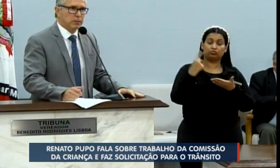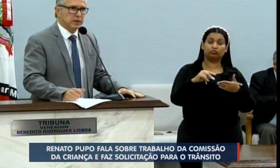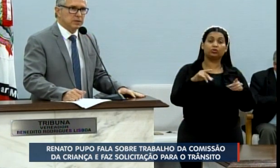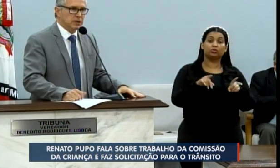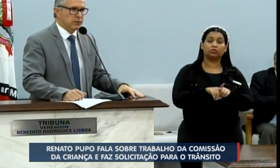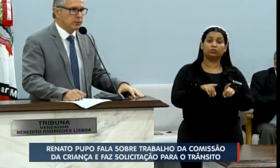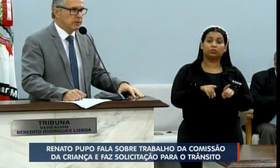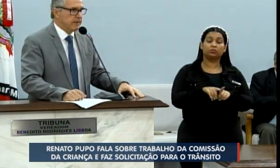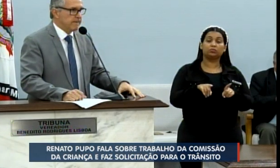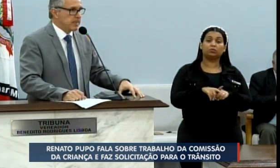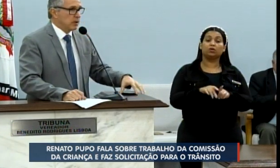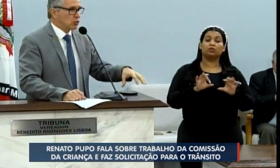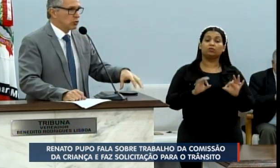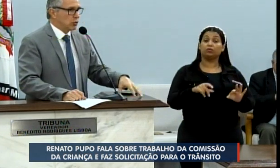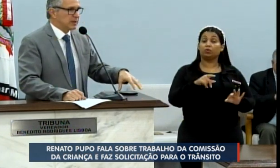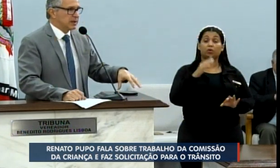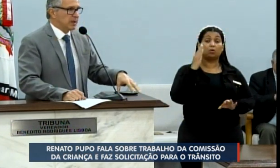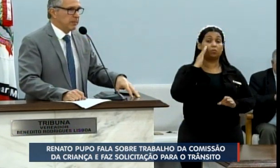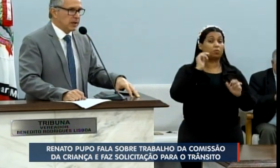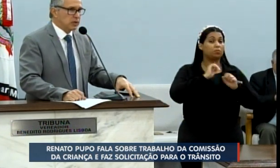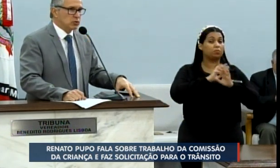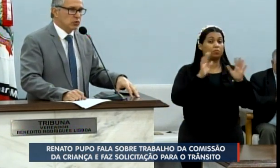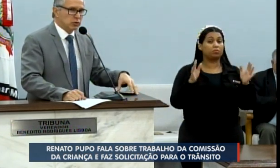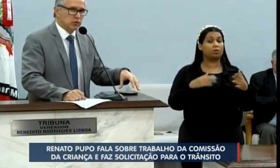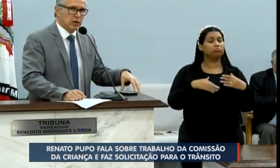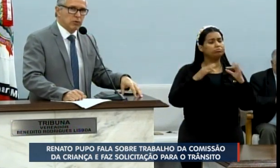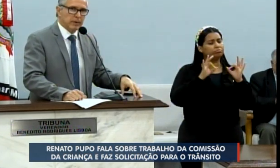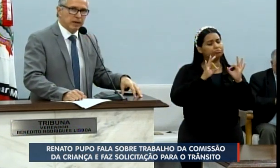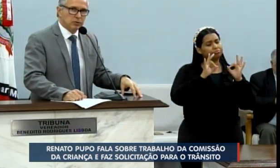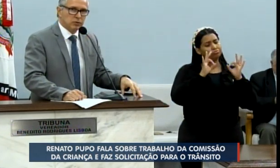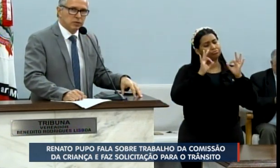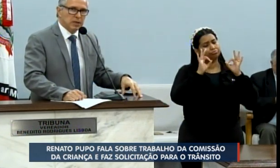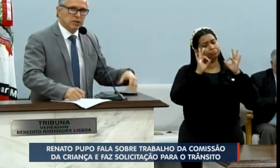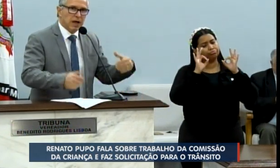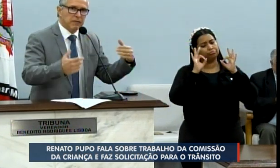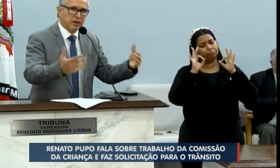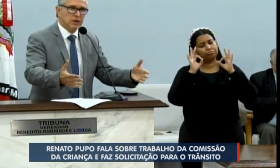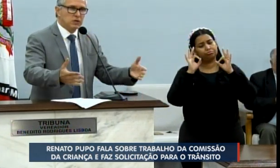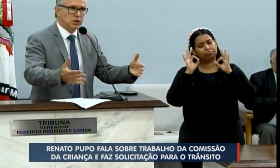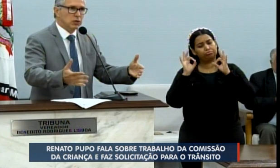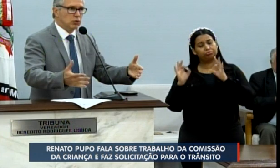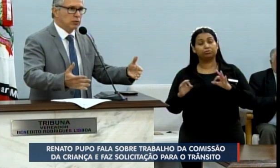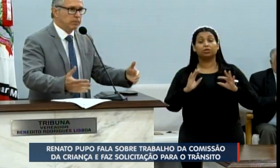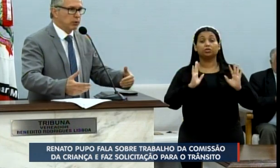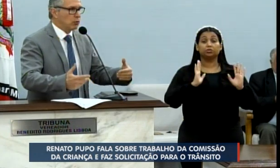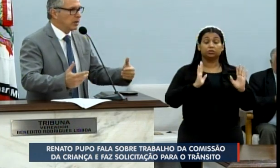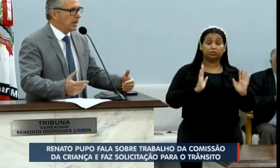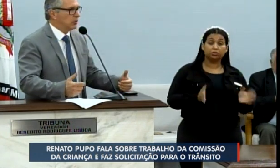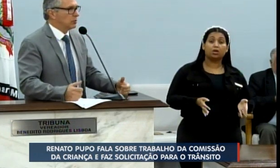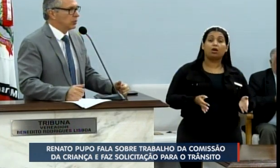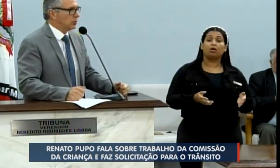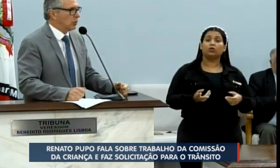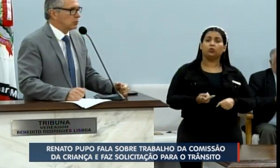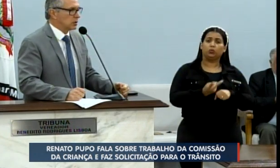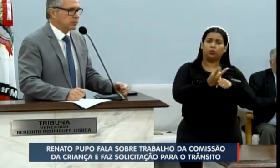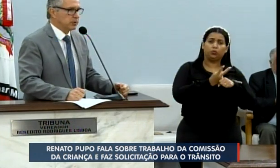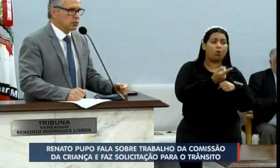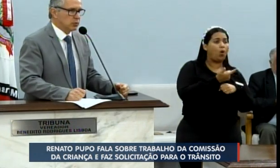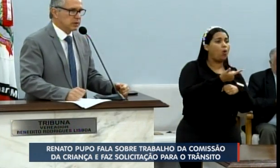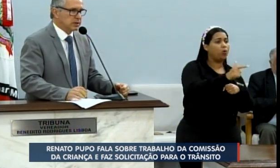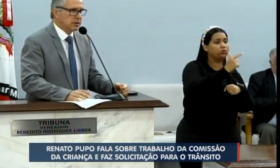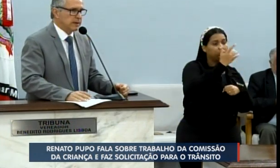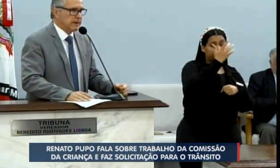muito compreensivo, escutou atentamente os nossos argumentos, já havia sido procurado por